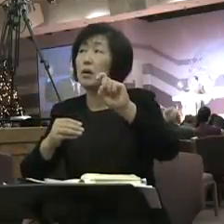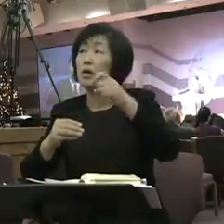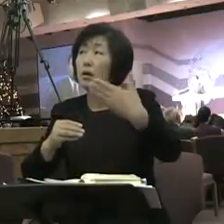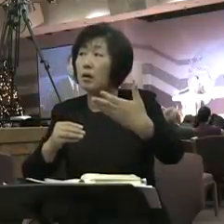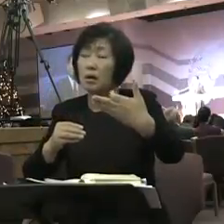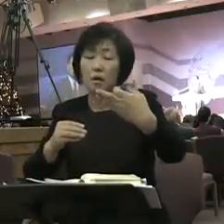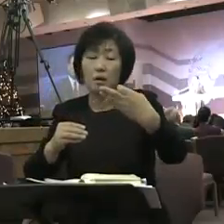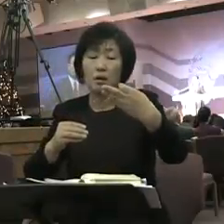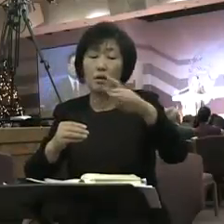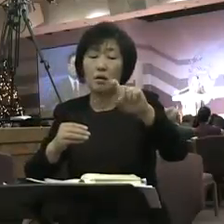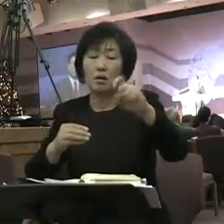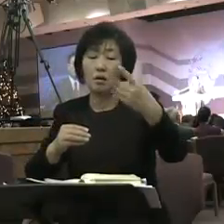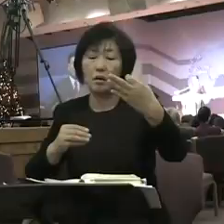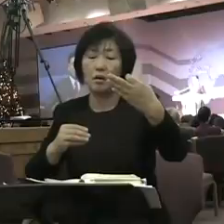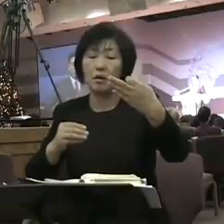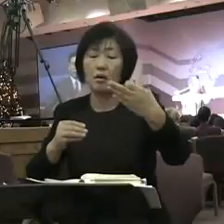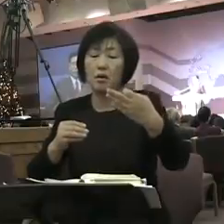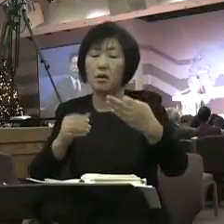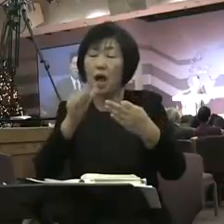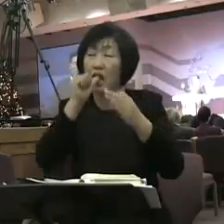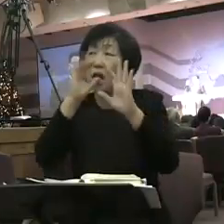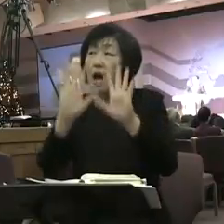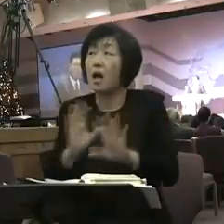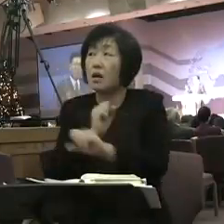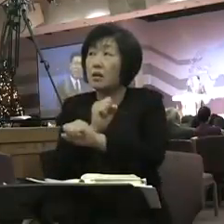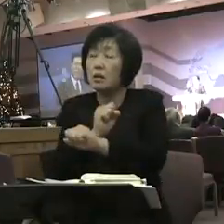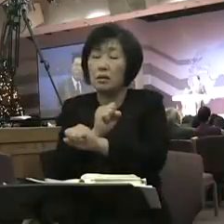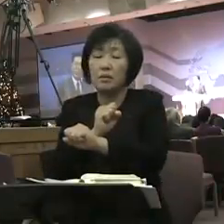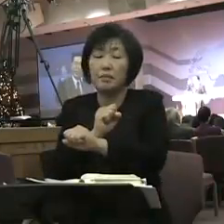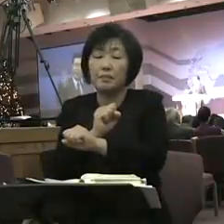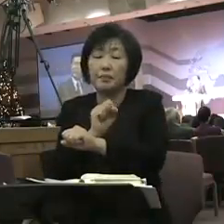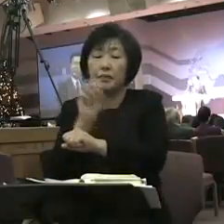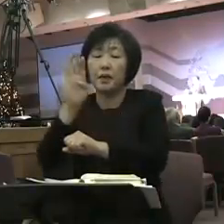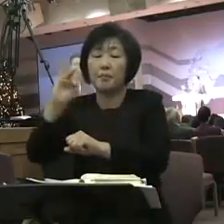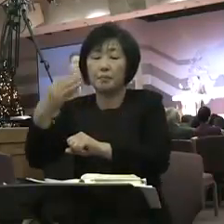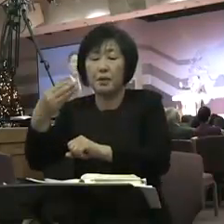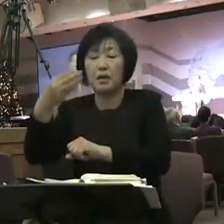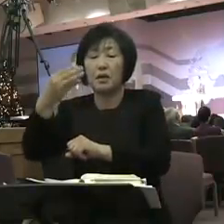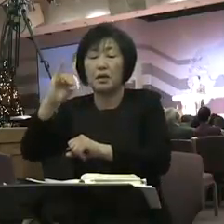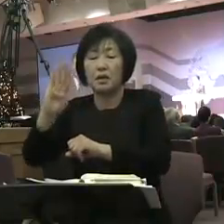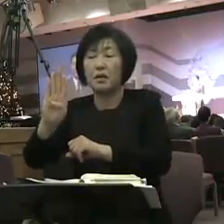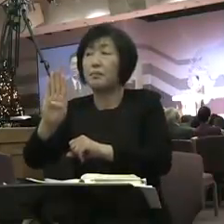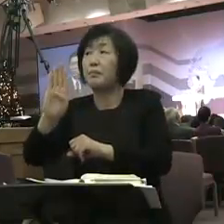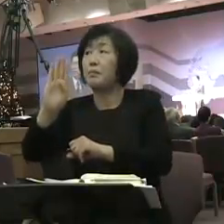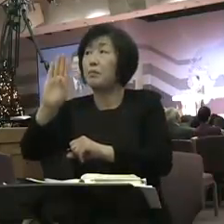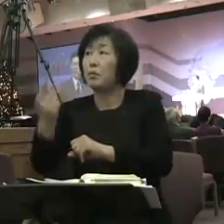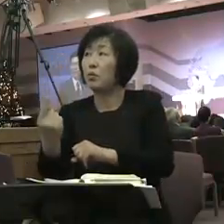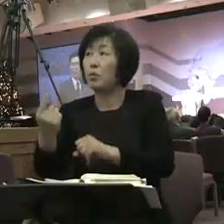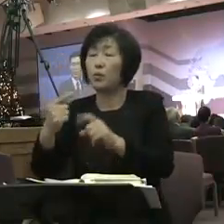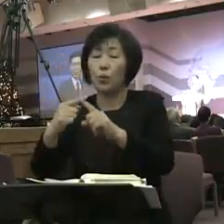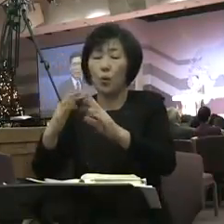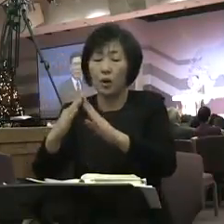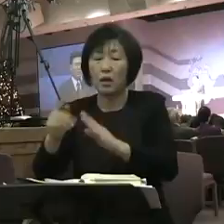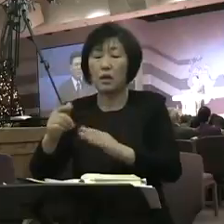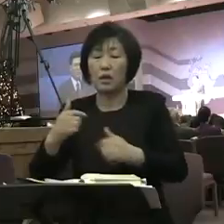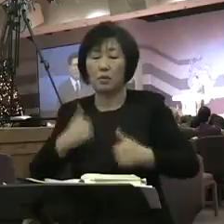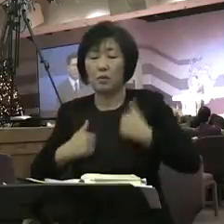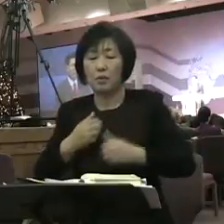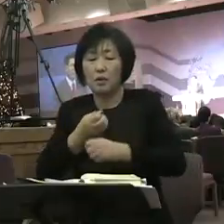그 암흑 속에 있는 그런 것처지라도 그러나 빌립보 교회의 이 기쁨을 표현하기를 그는 원했습니다.